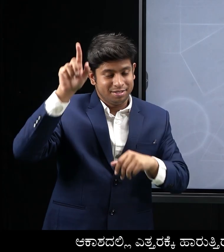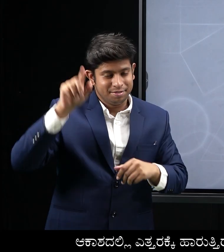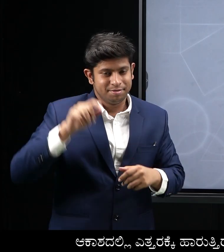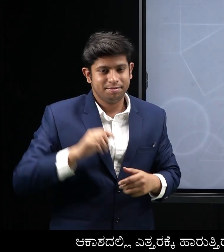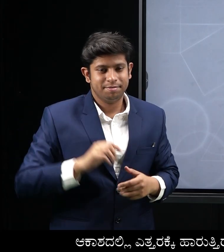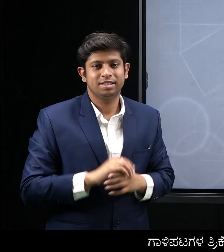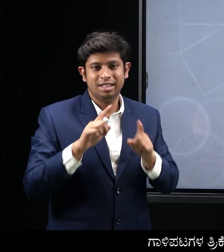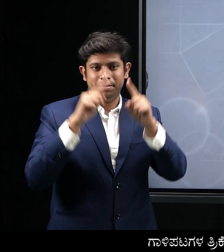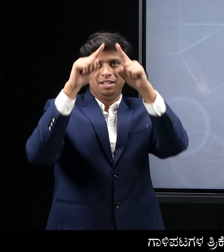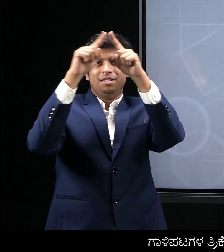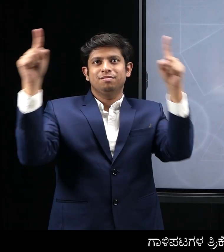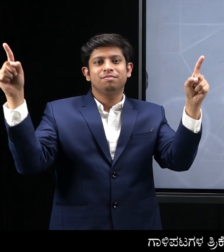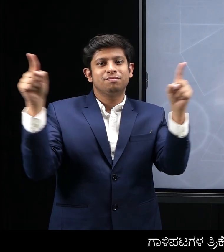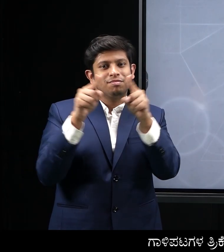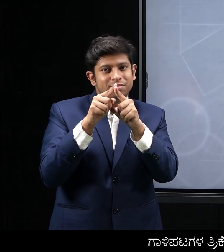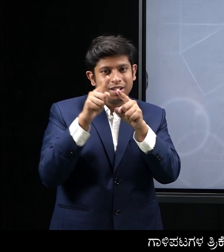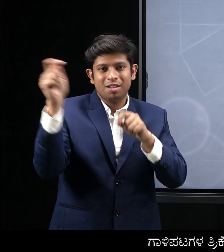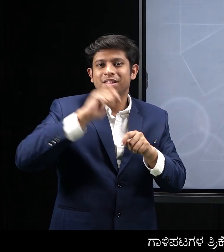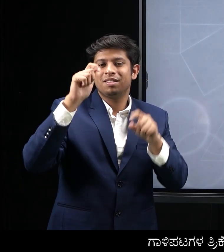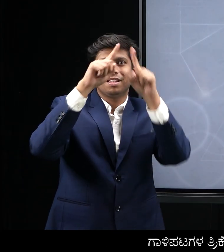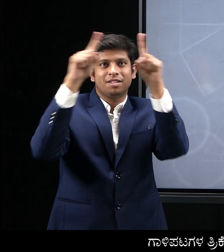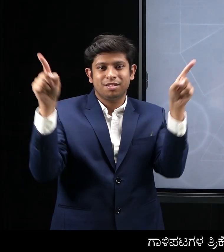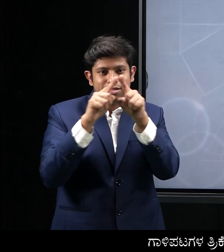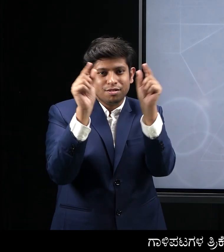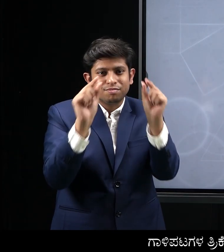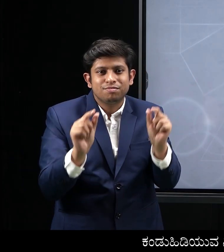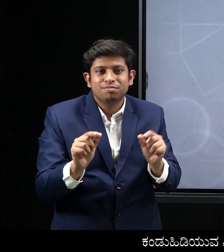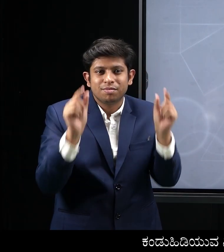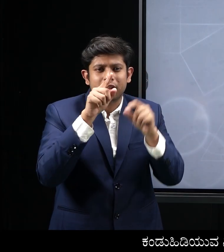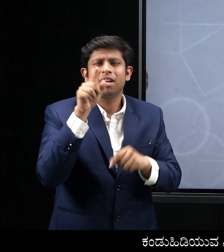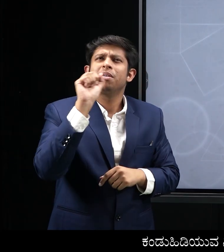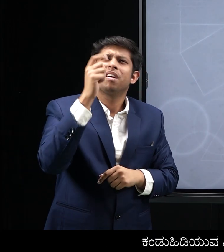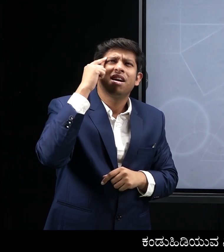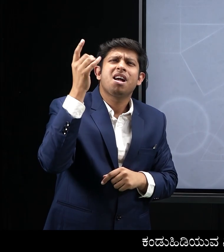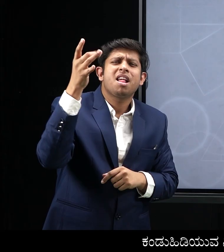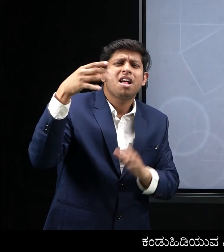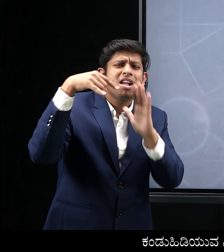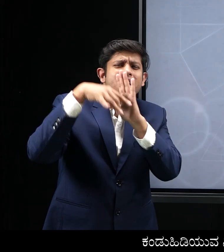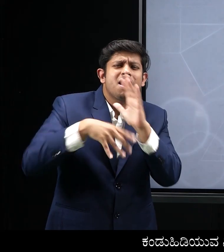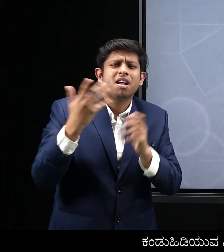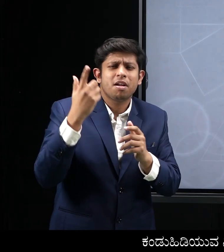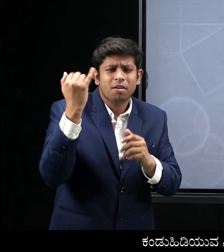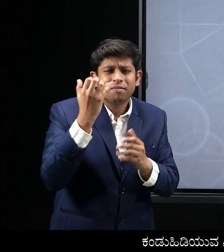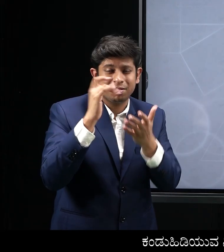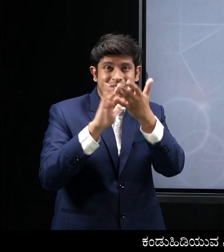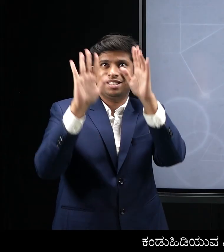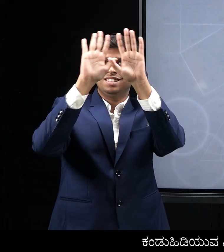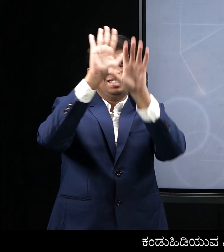ಗಮನಿಸುತ್ತೀರಿ. ಗಾಳಿಪಟಗಳ ತ್ರಿಕೋನ ಆಕಾರವು ತ್ರಿಕೋನಗಳ ಪ್ರದೇಶವನ್ನು ಕಂಡುಹಿಡಿಯುವ ನಿಮ್ಮ